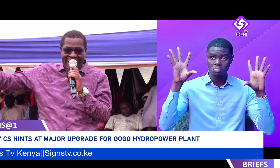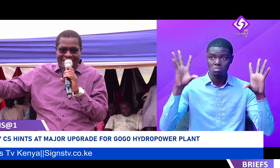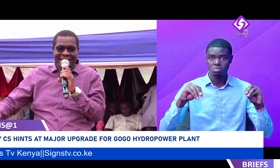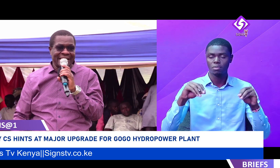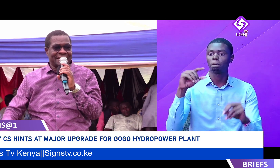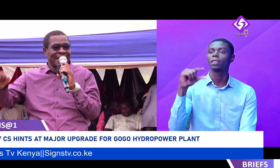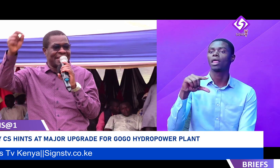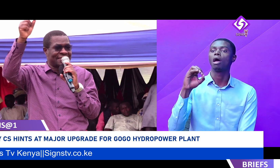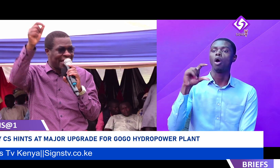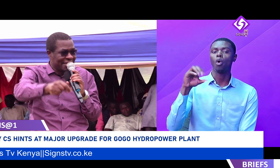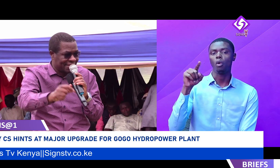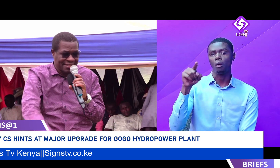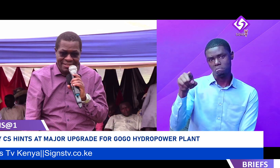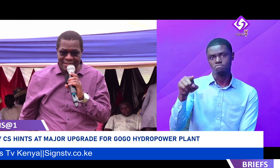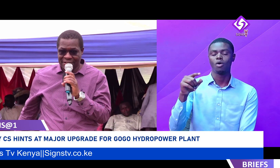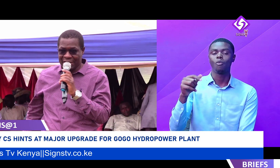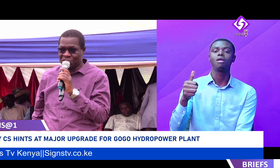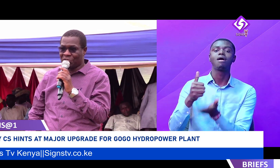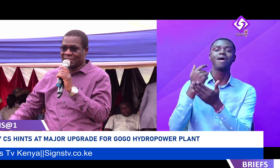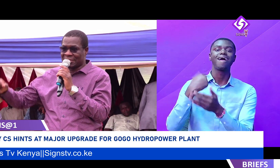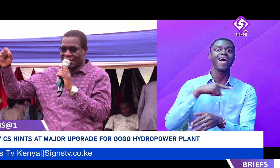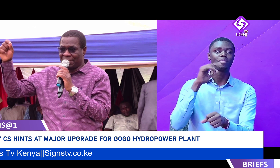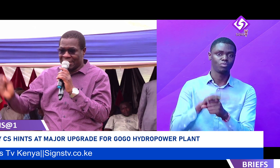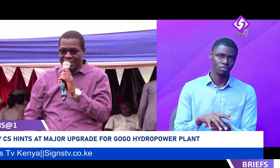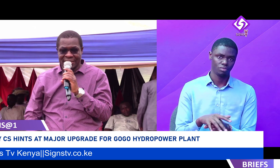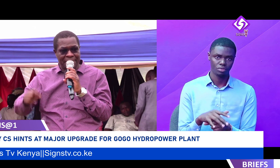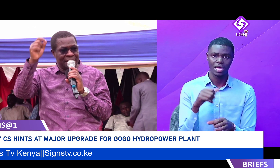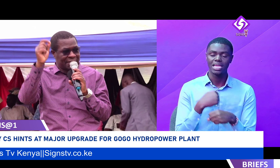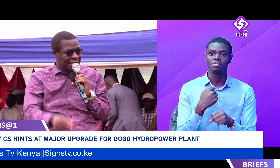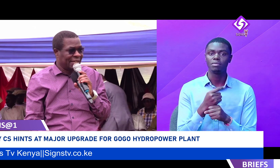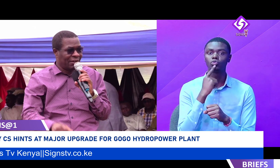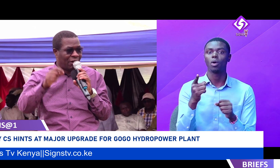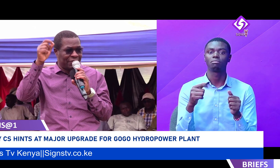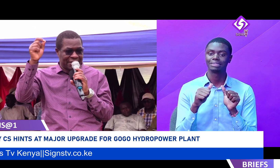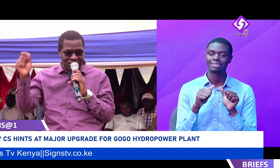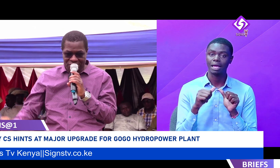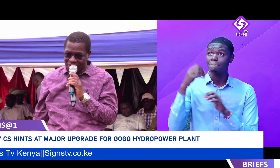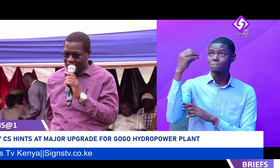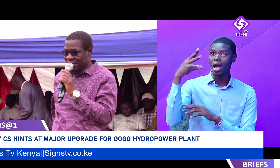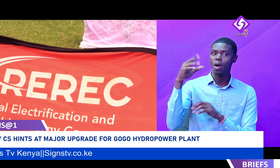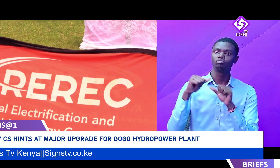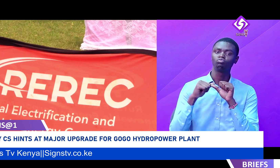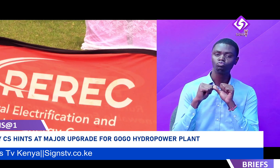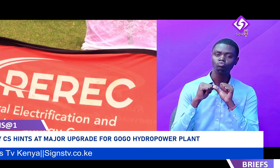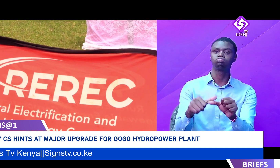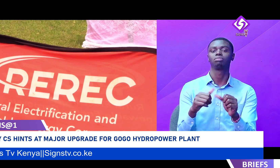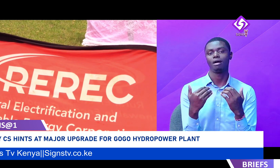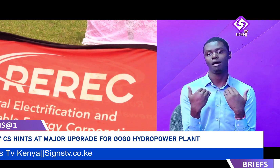plant itasaidia zaidi ensure stability of electricity in this region.